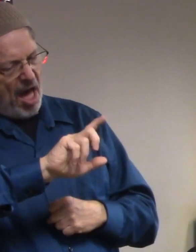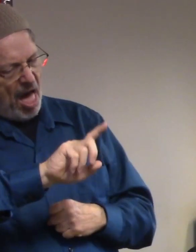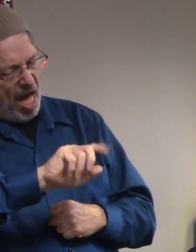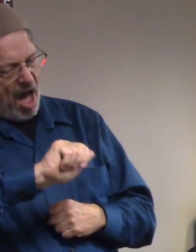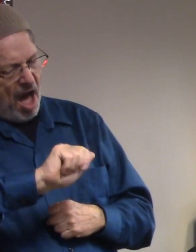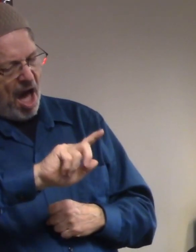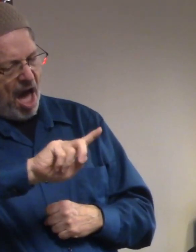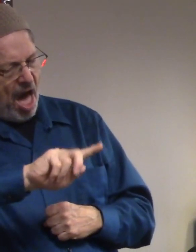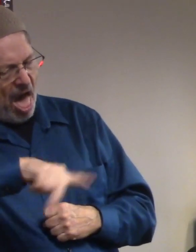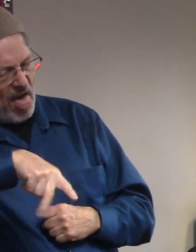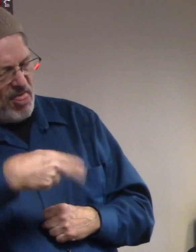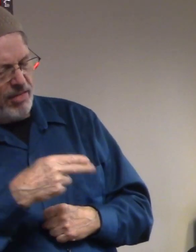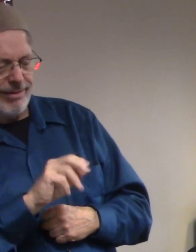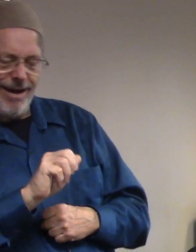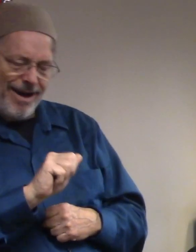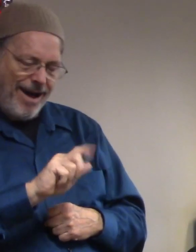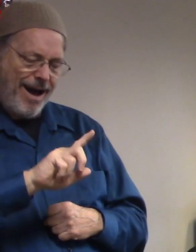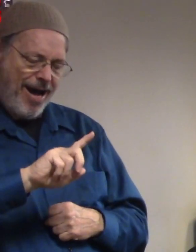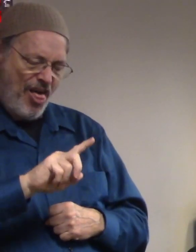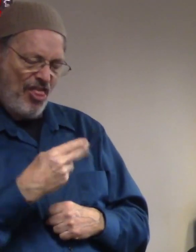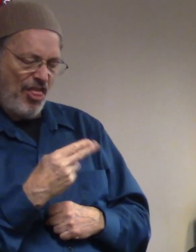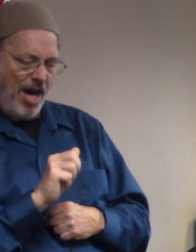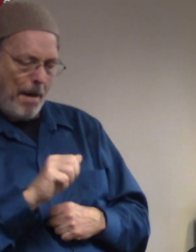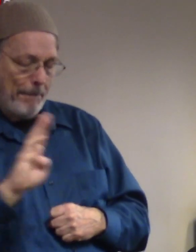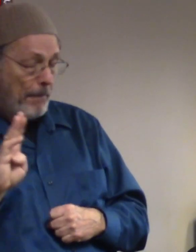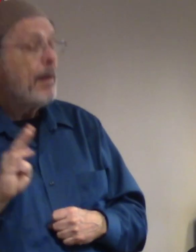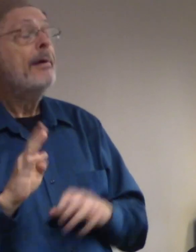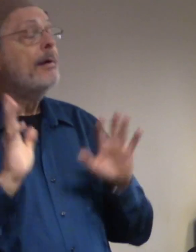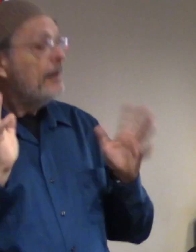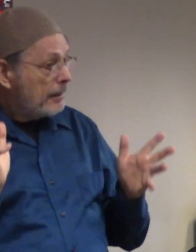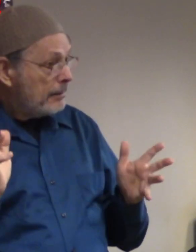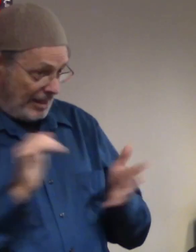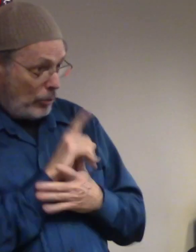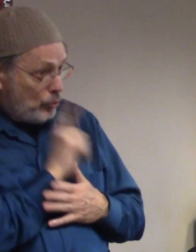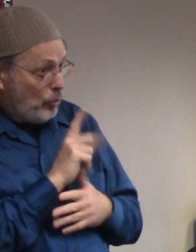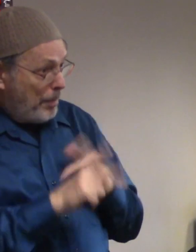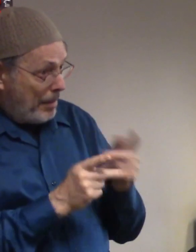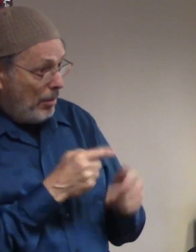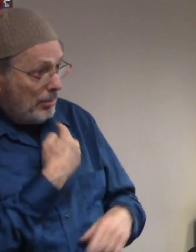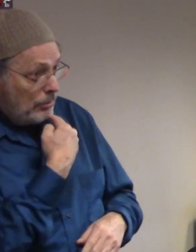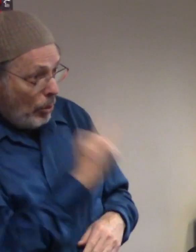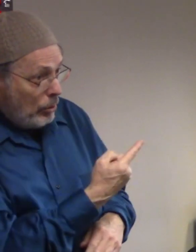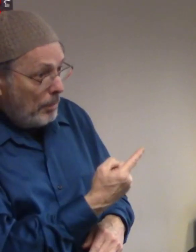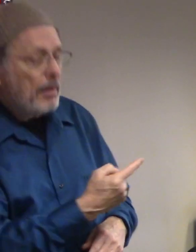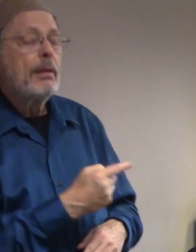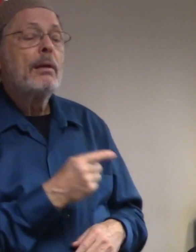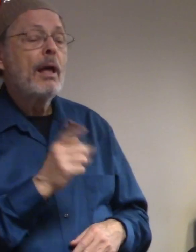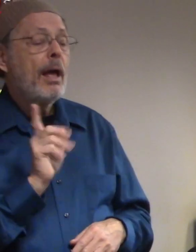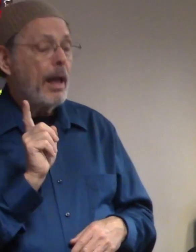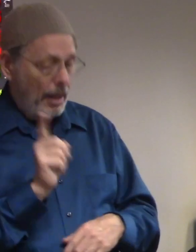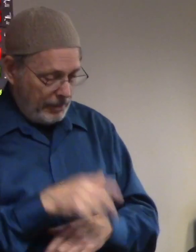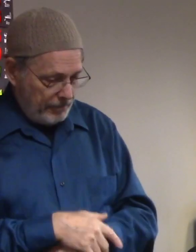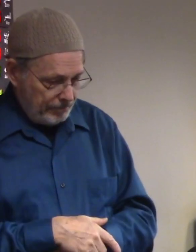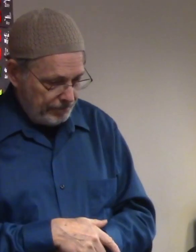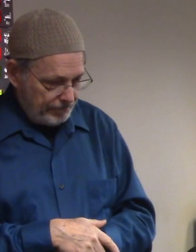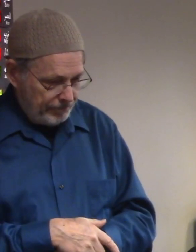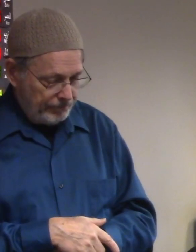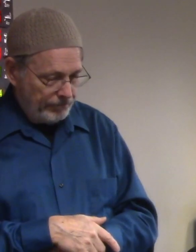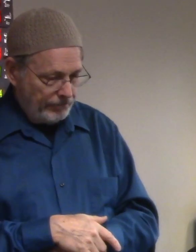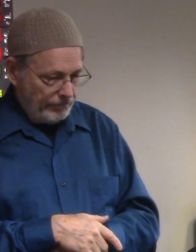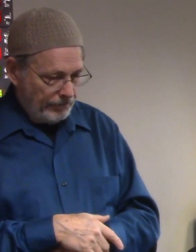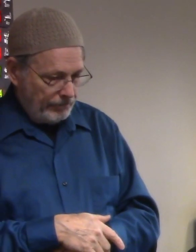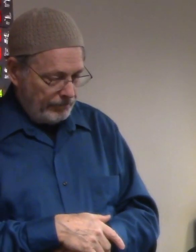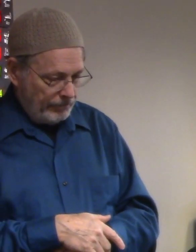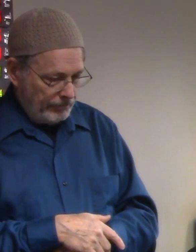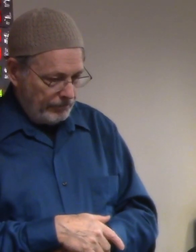So if this is true, then send this adab upon Allah subhanahu wa ta'ala. In the next ayah, he says, وَمَا كَانَ اللَّهُ لِيُعَذِّبُهُمْ وَأَنْتَ